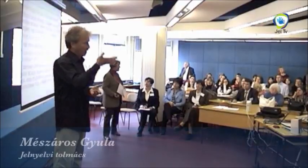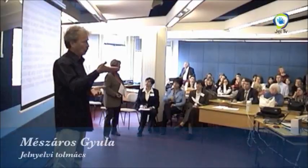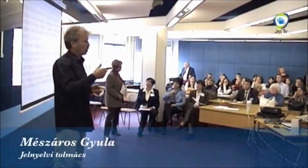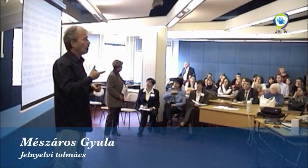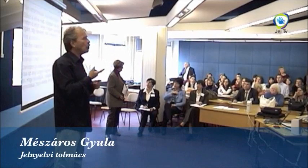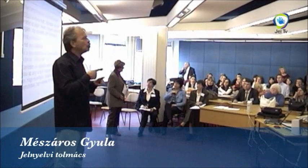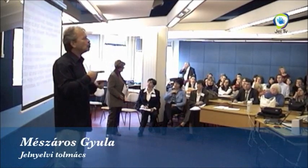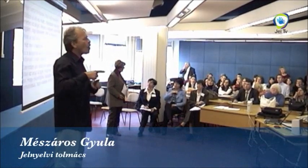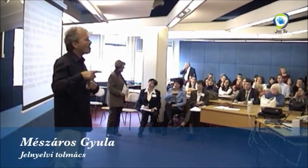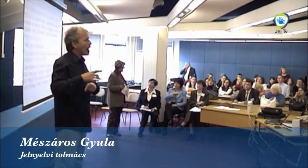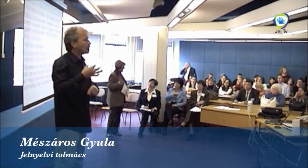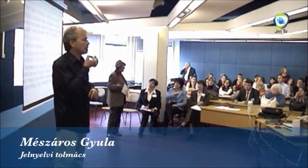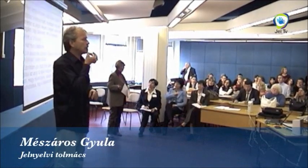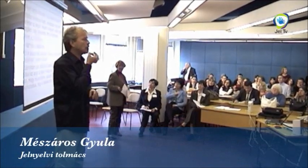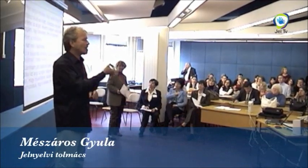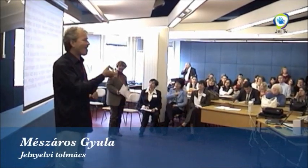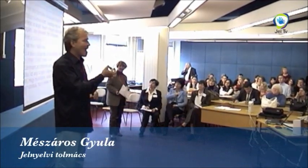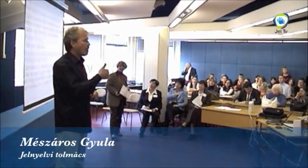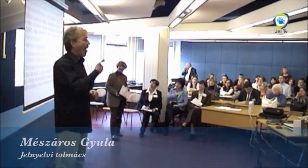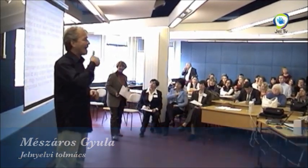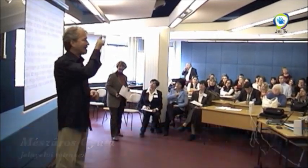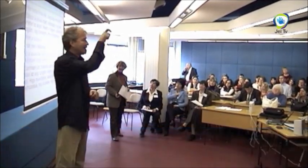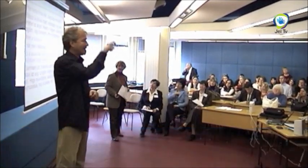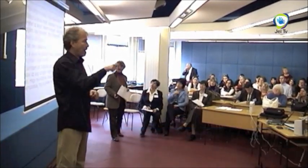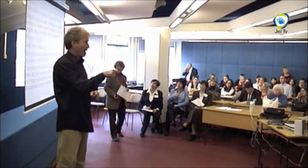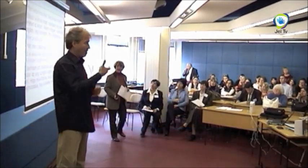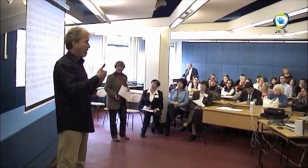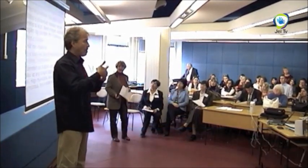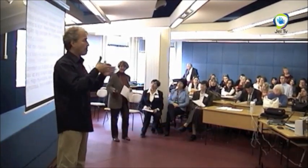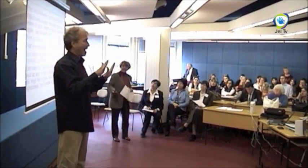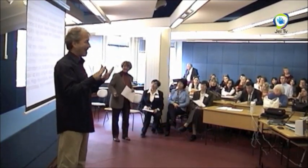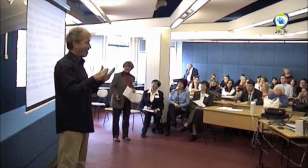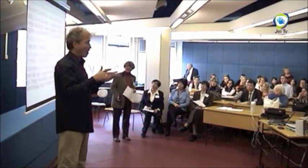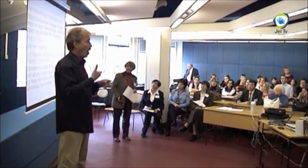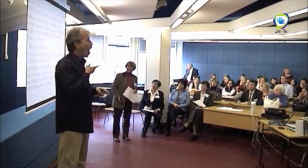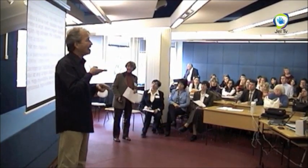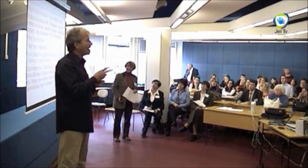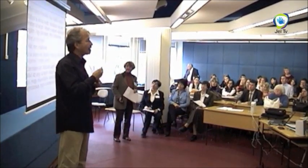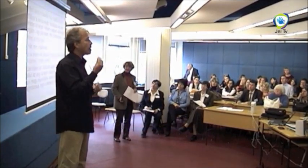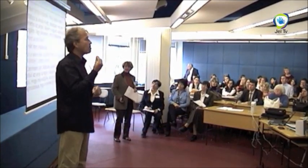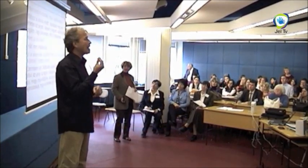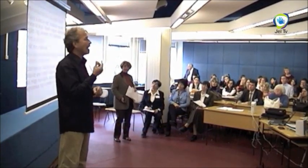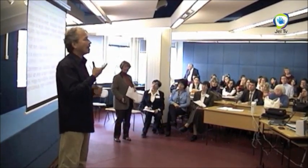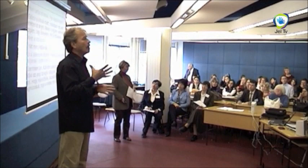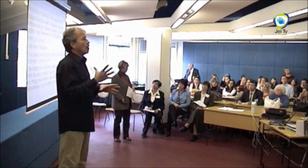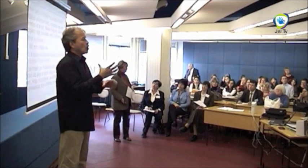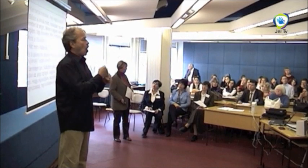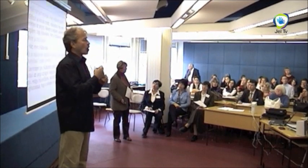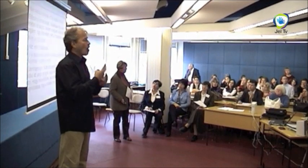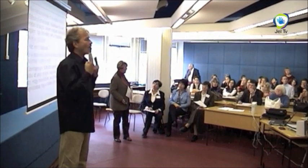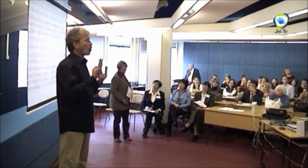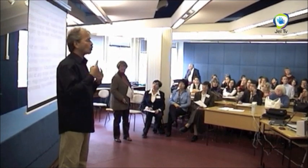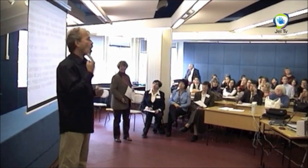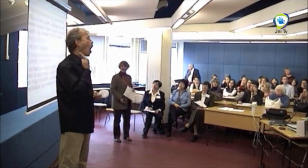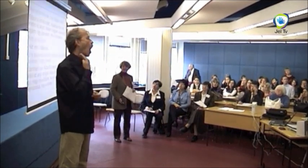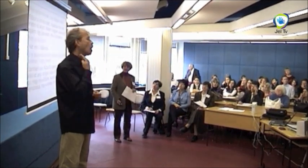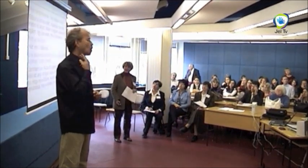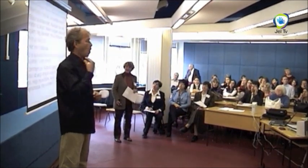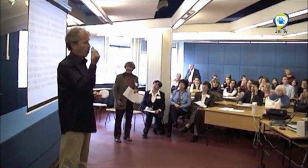az ő szavaiból egy személyben is megnyilvánul. Azt kérdeztük, miért tartja fontosnak, hogy angolul tanuljon. Azt mondta,